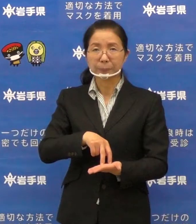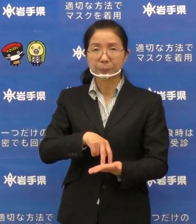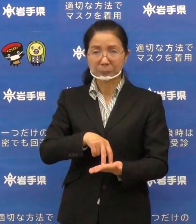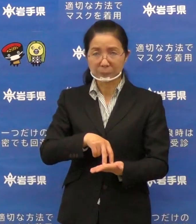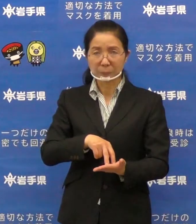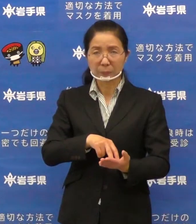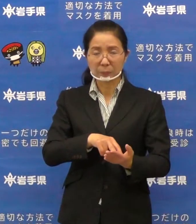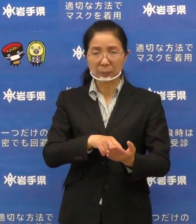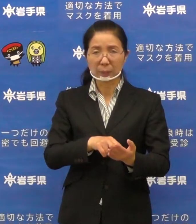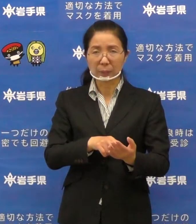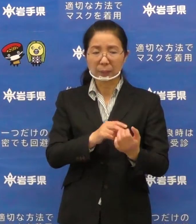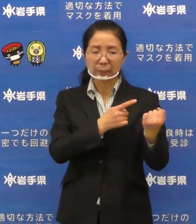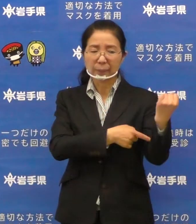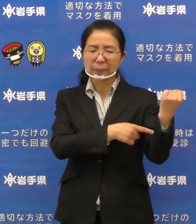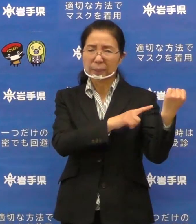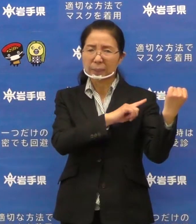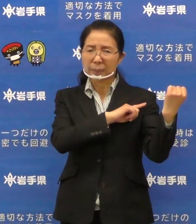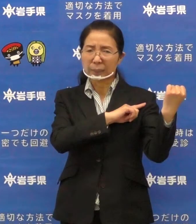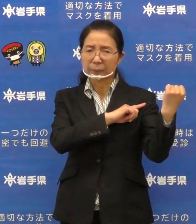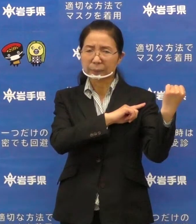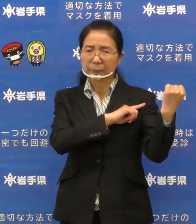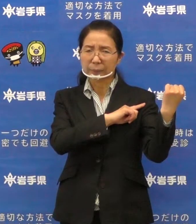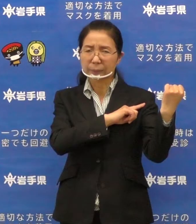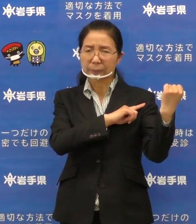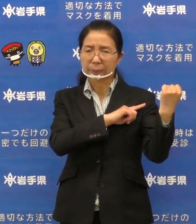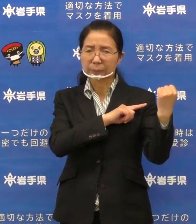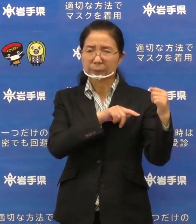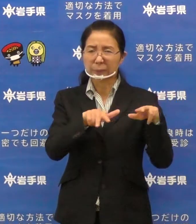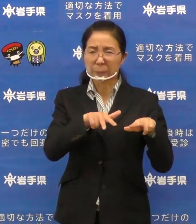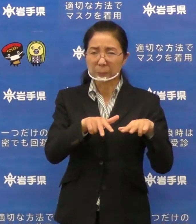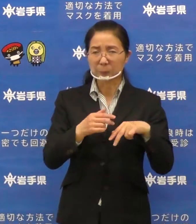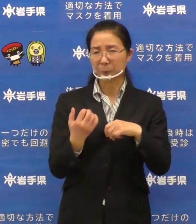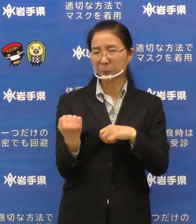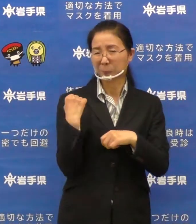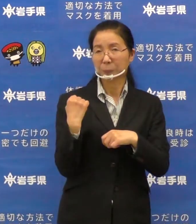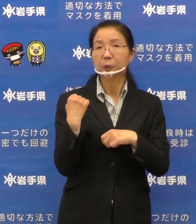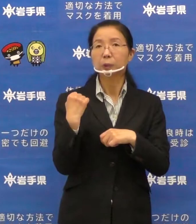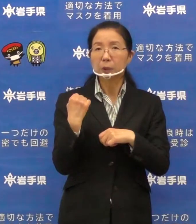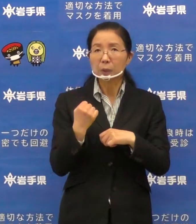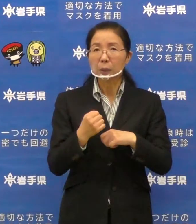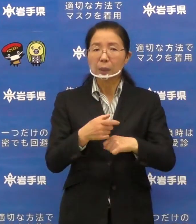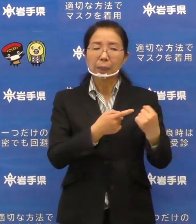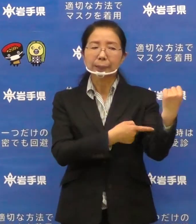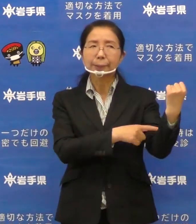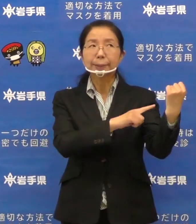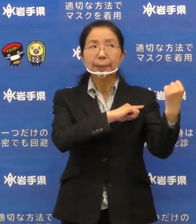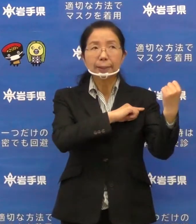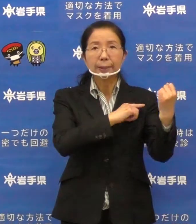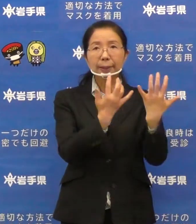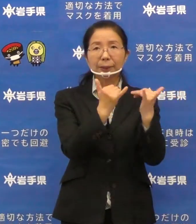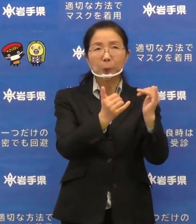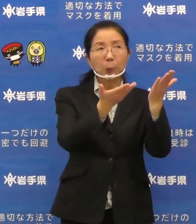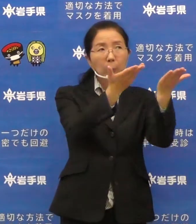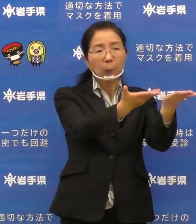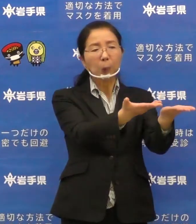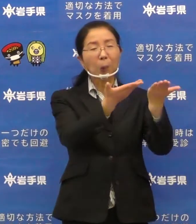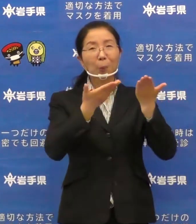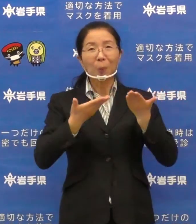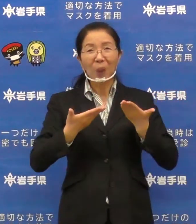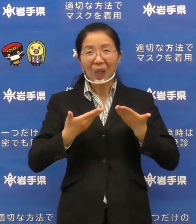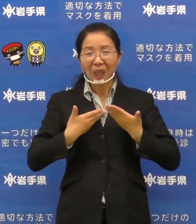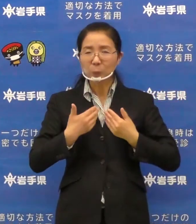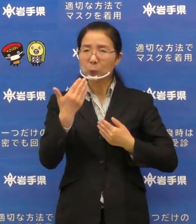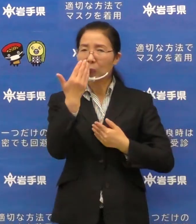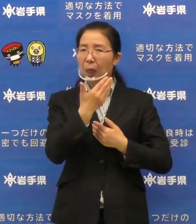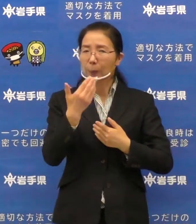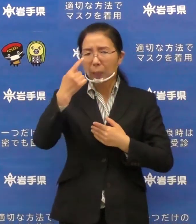権力とか政治的な力っていうのをこの譲ってもらうとかですね、なんかそういう甘い発想にな